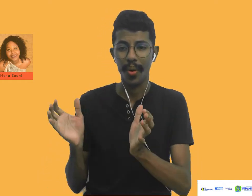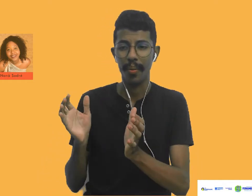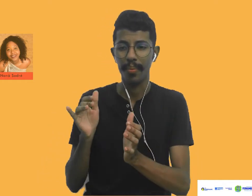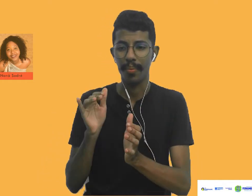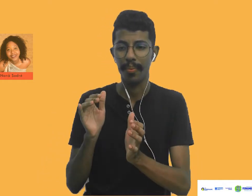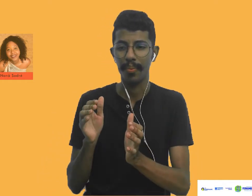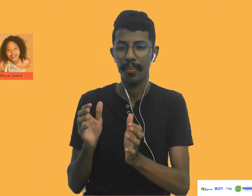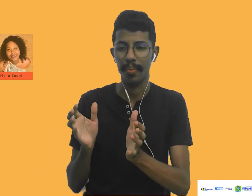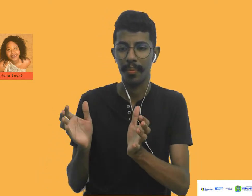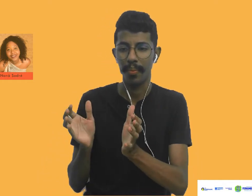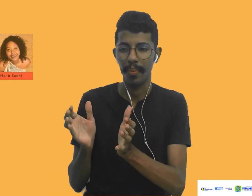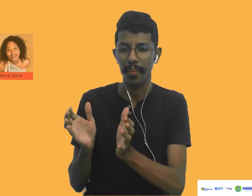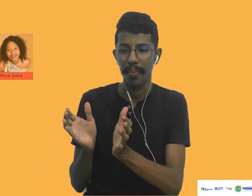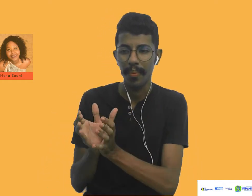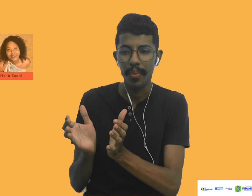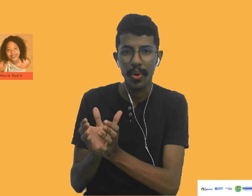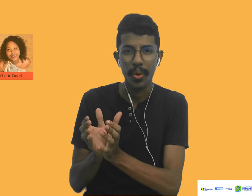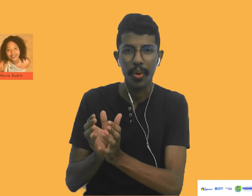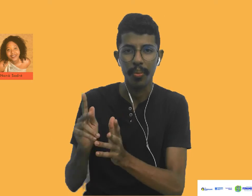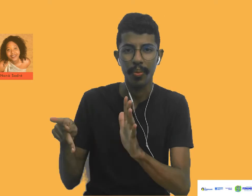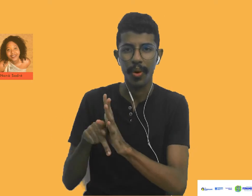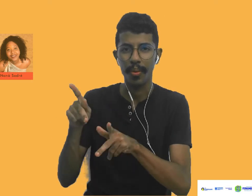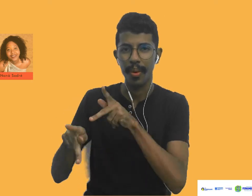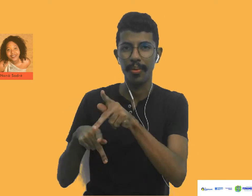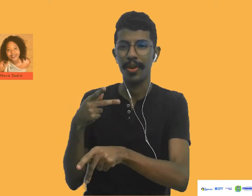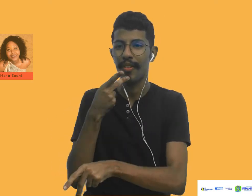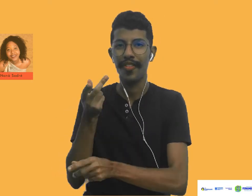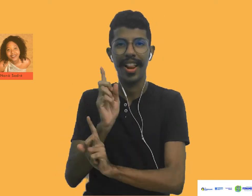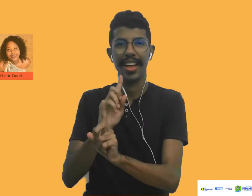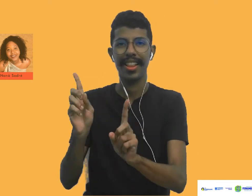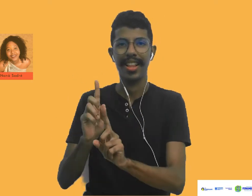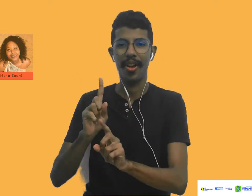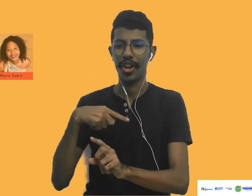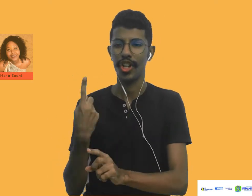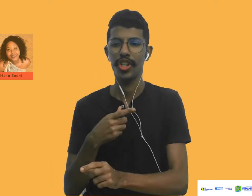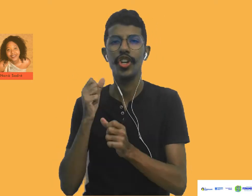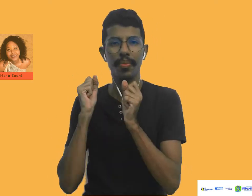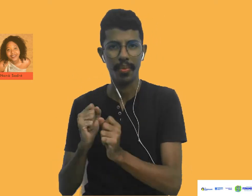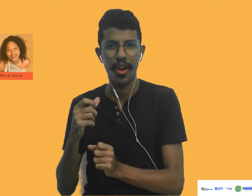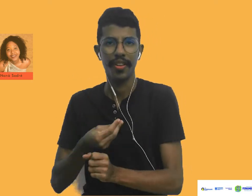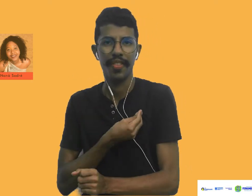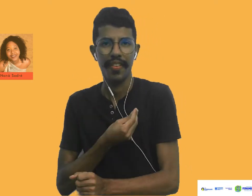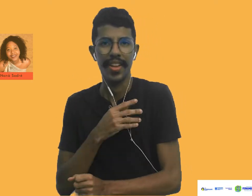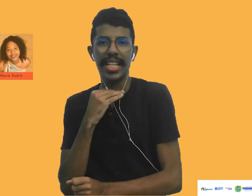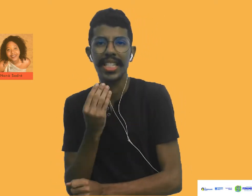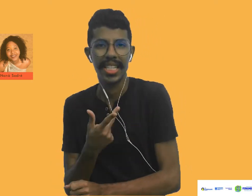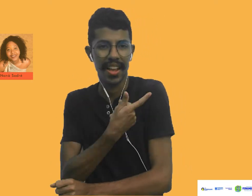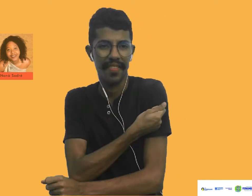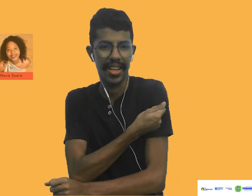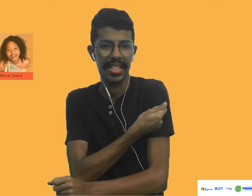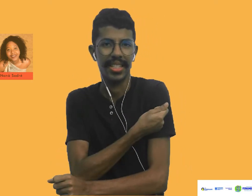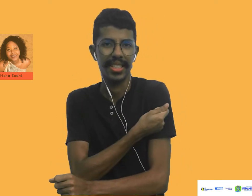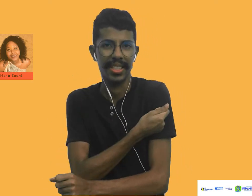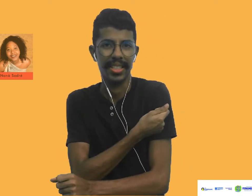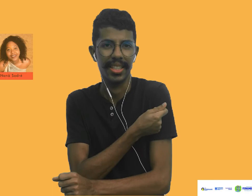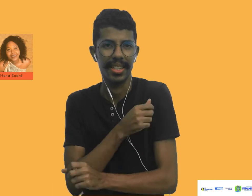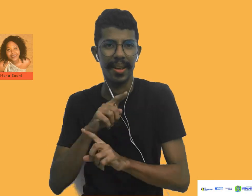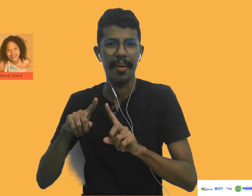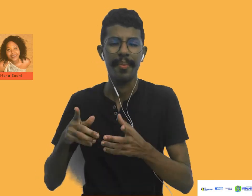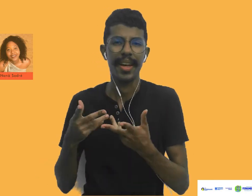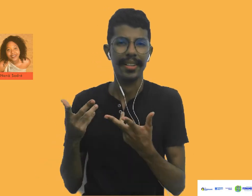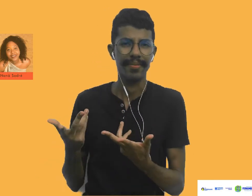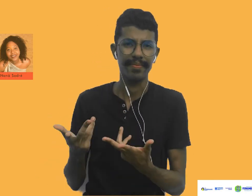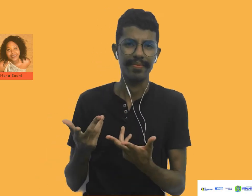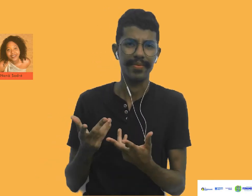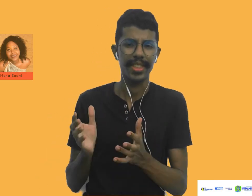não, que a vacina não é necessária, que consegue viver sem ela, né? Então, assim, já, Então, Vai virar já a daí cara,